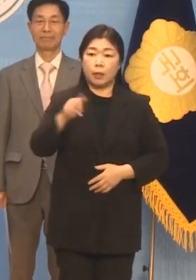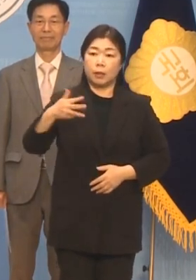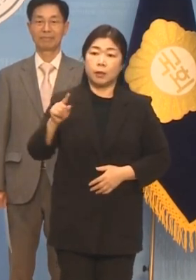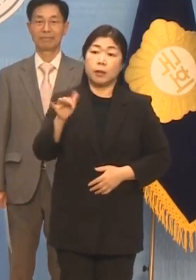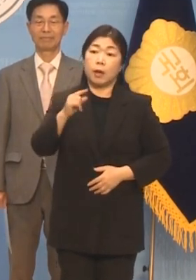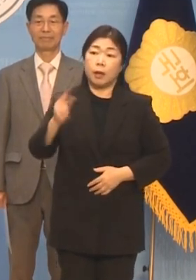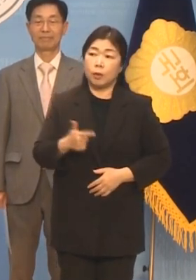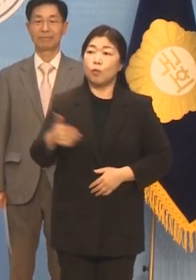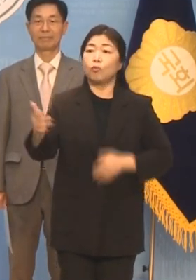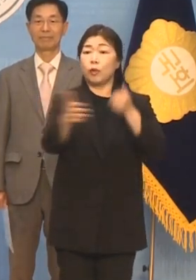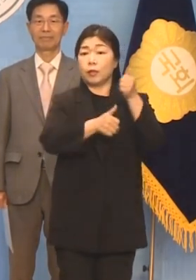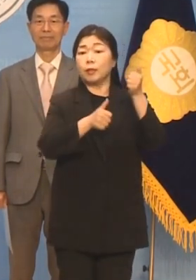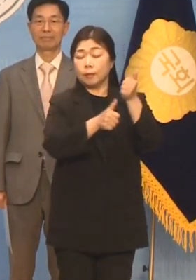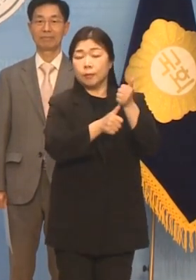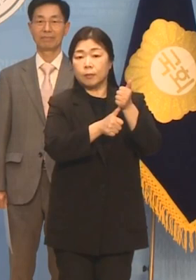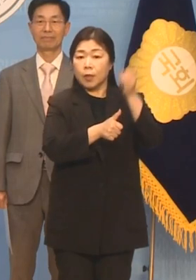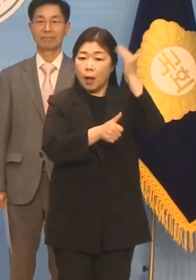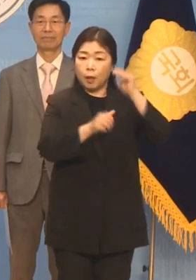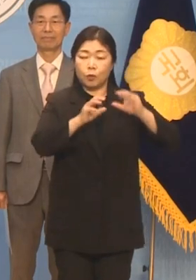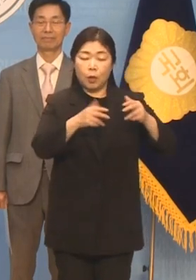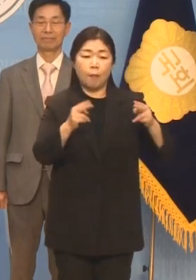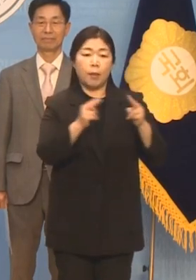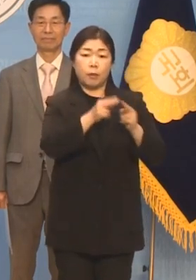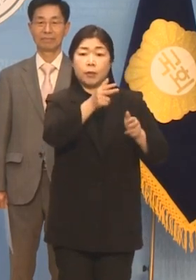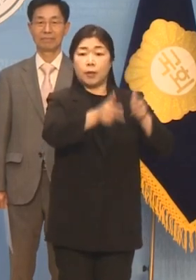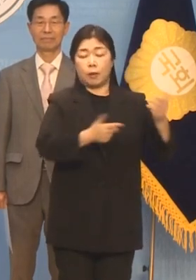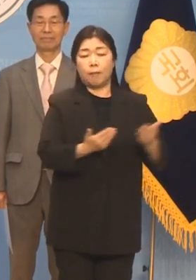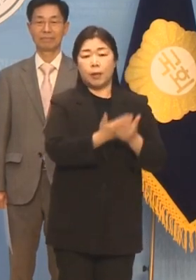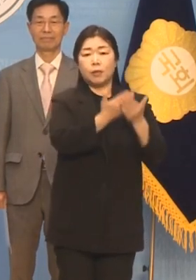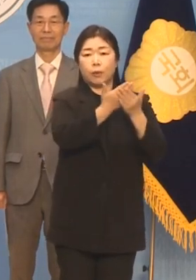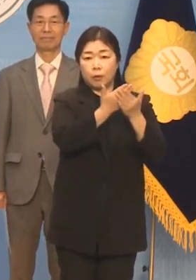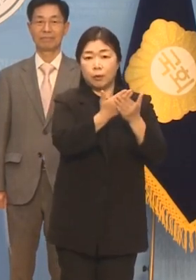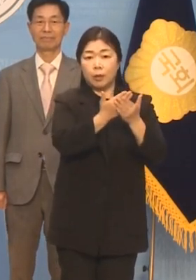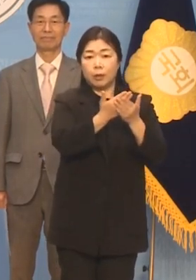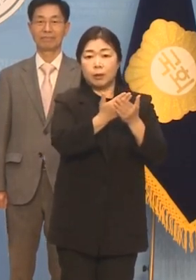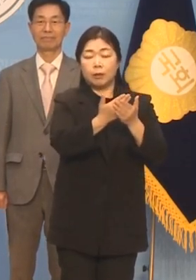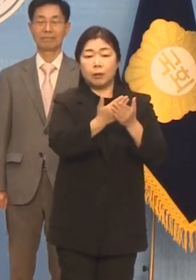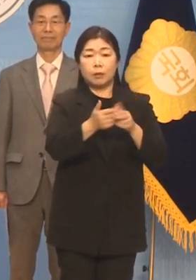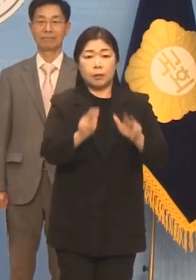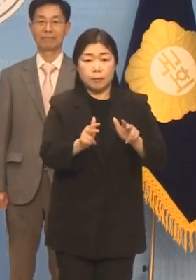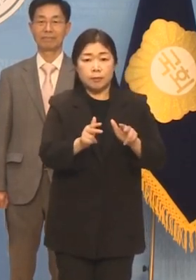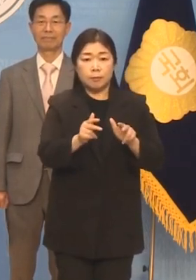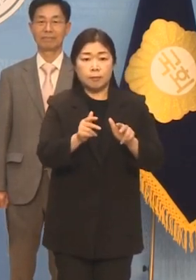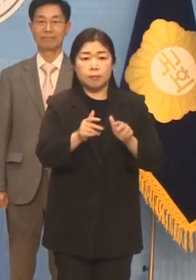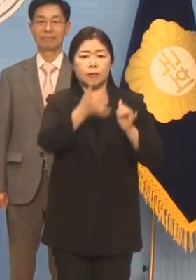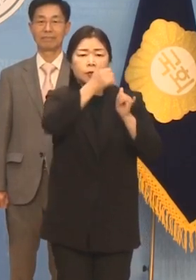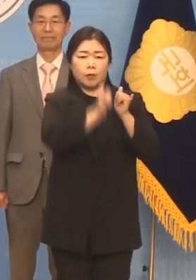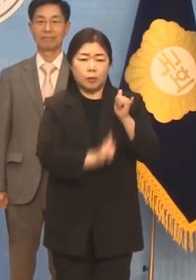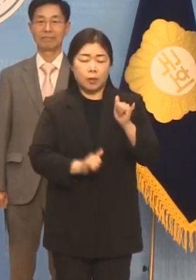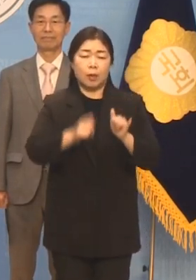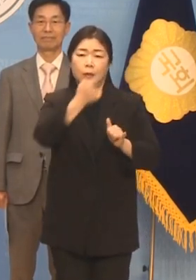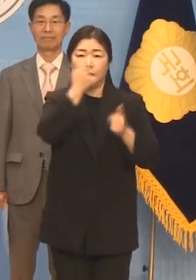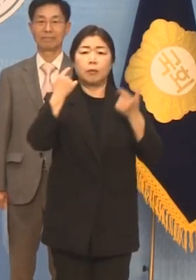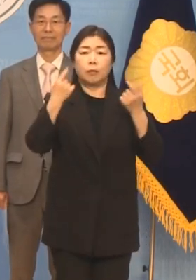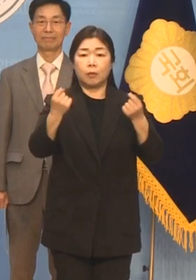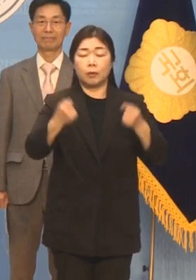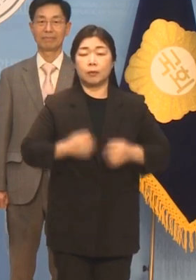부회장님은 대한민국 반도체 산업 발전에 살아있는 역사이십니다.